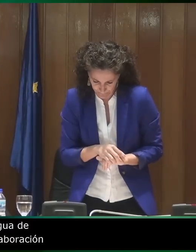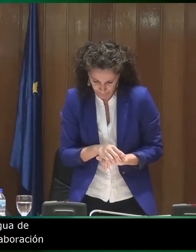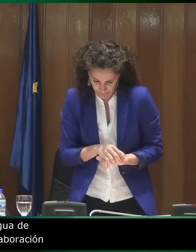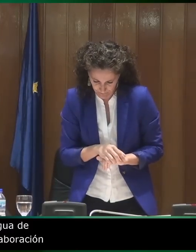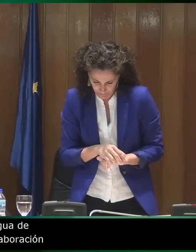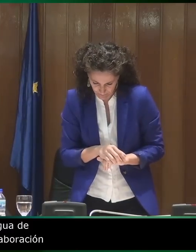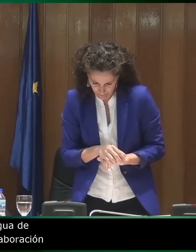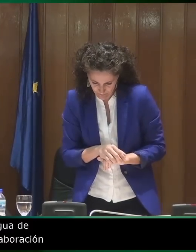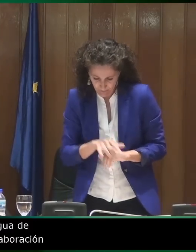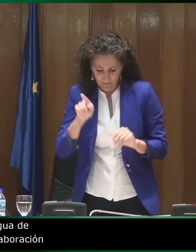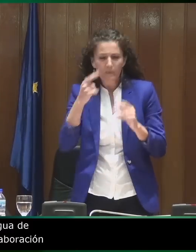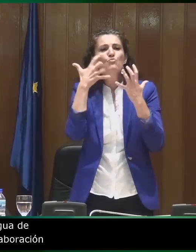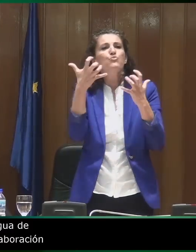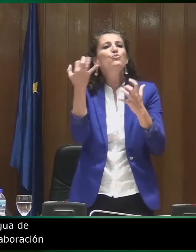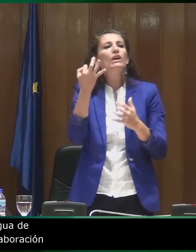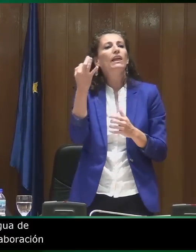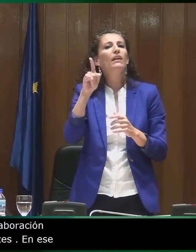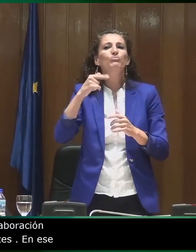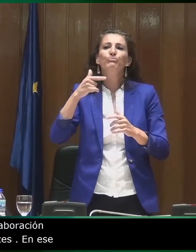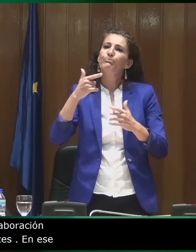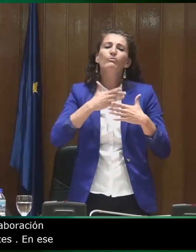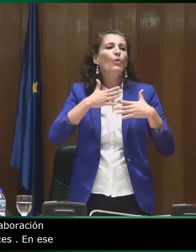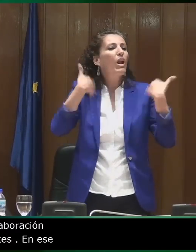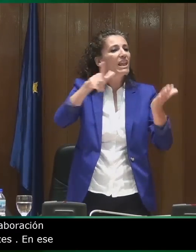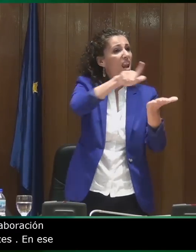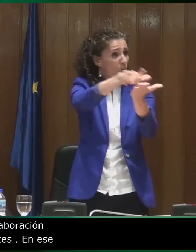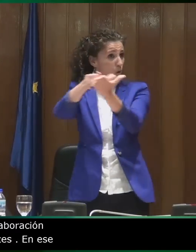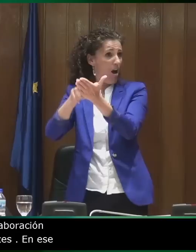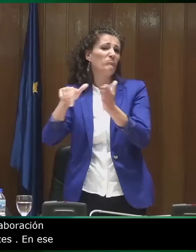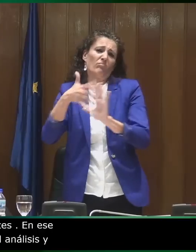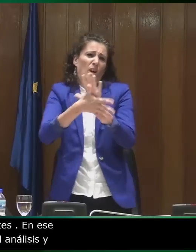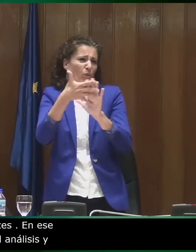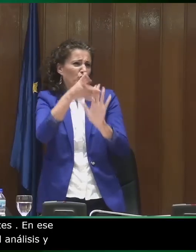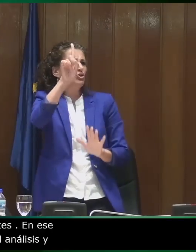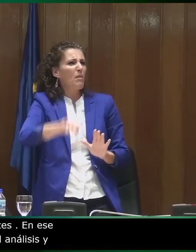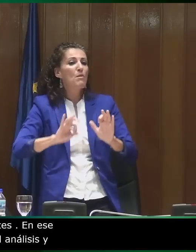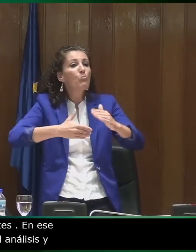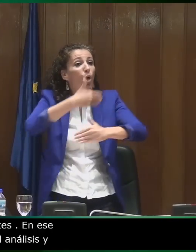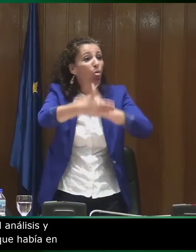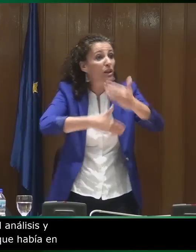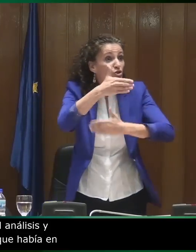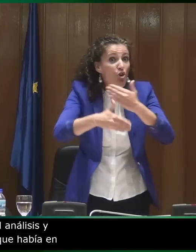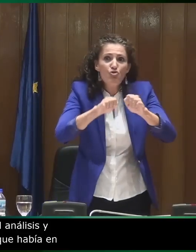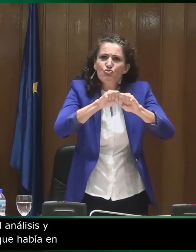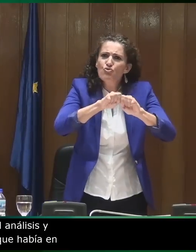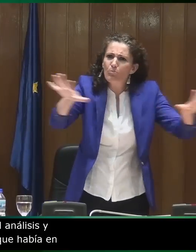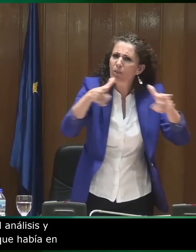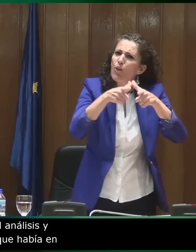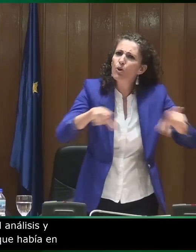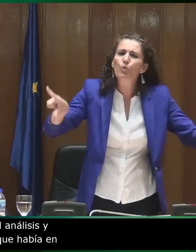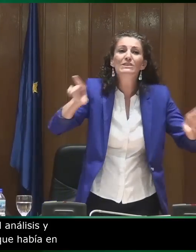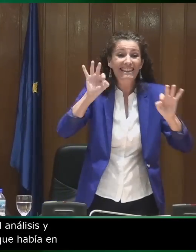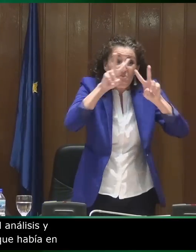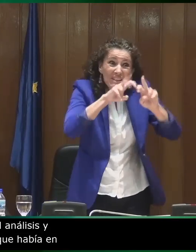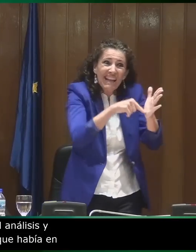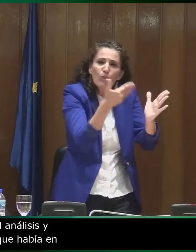había en nuestro país sobre dicha lengua. Allí se destacó que cualquier lengua, incluida la lengua de signos española,